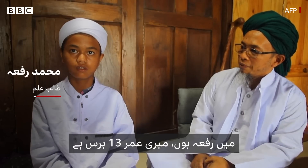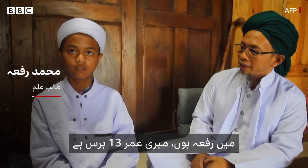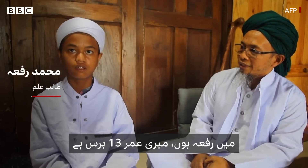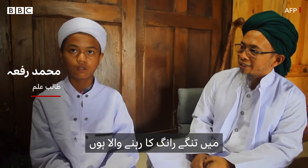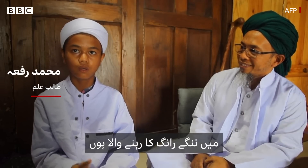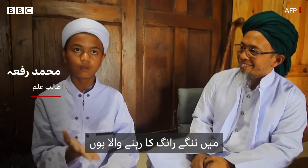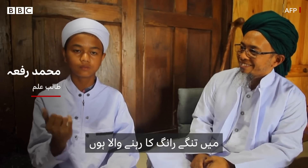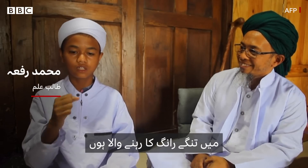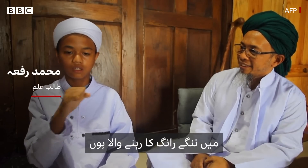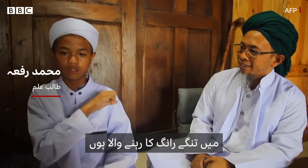13.